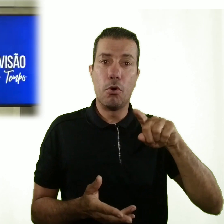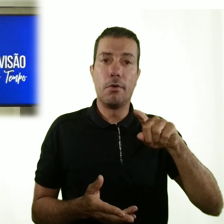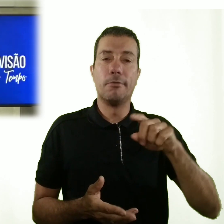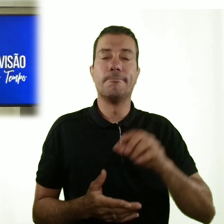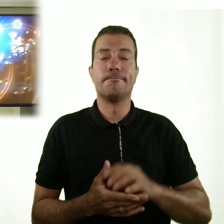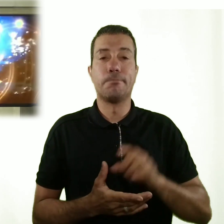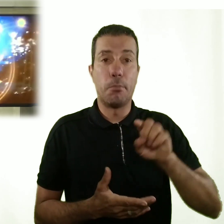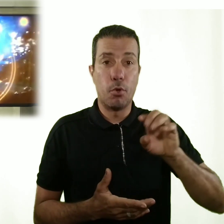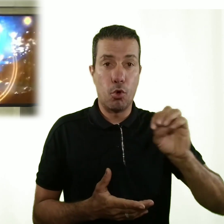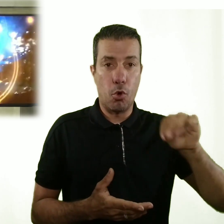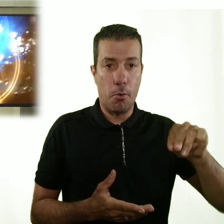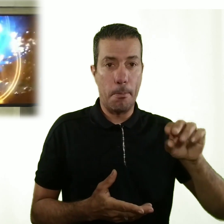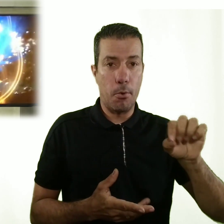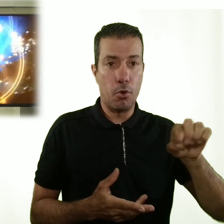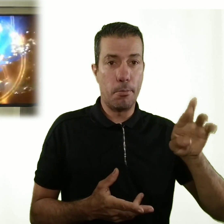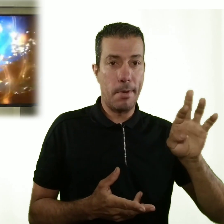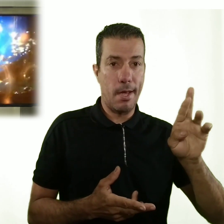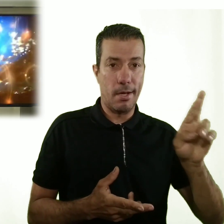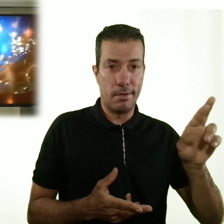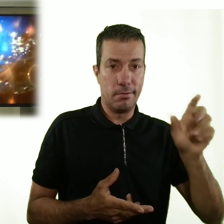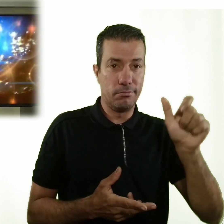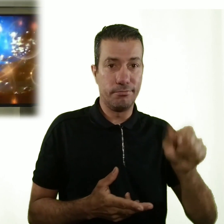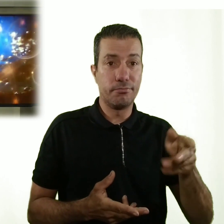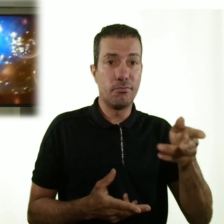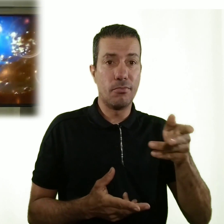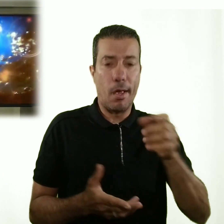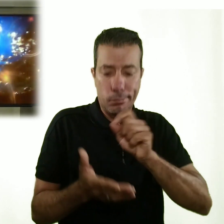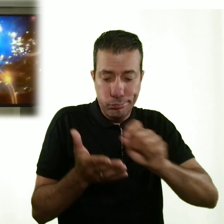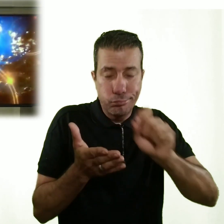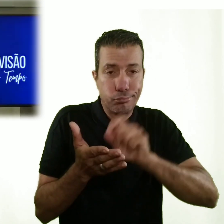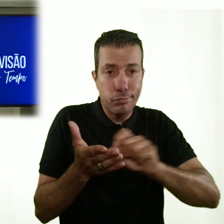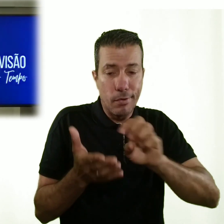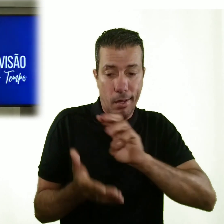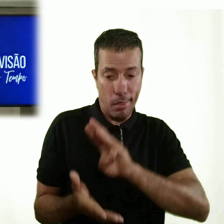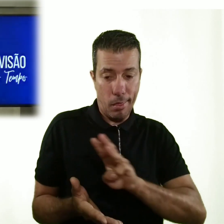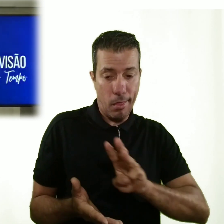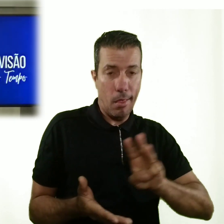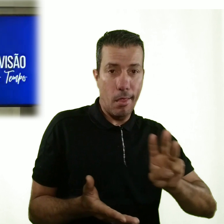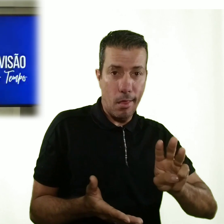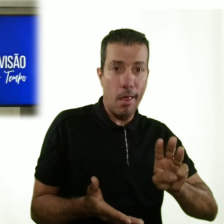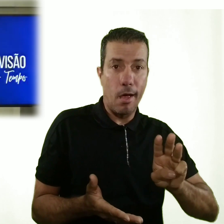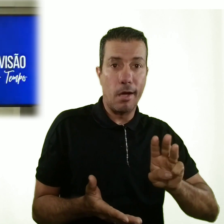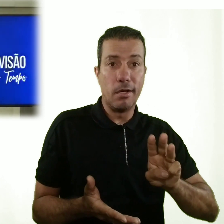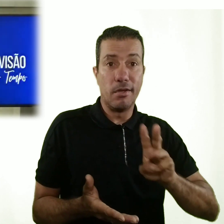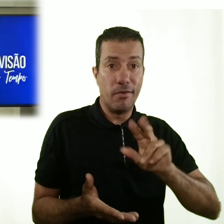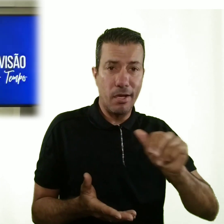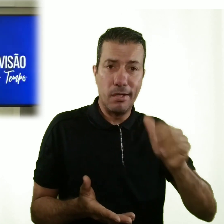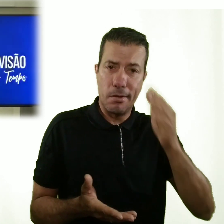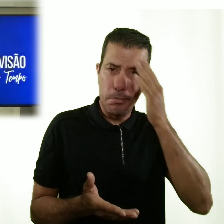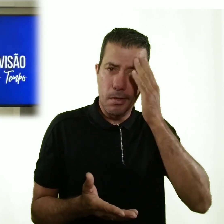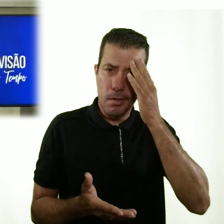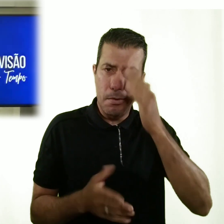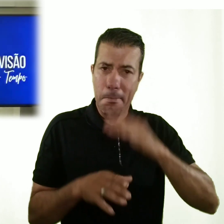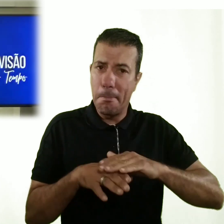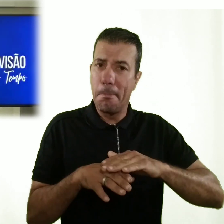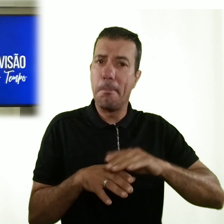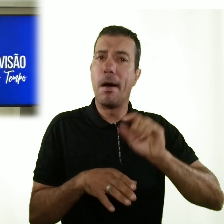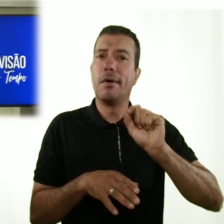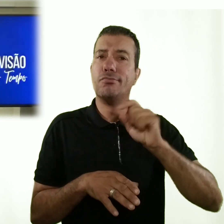novavisãoparaNovoTempo.com.br. Ao você se inscrever no site, nós vamos poder saber um pouquinho mais de você, ter alguns dados para a